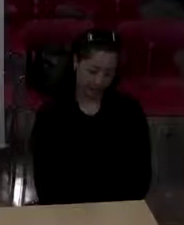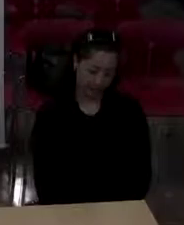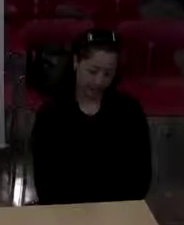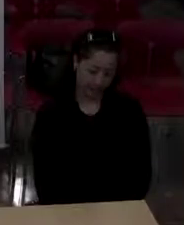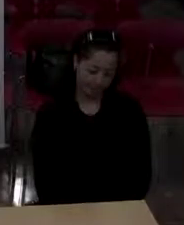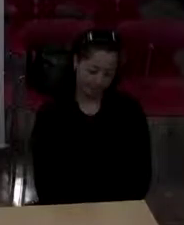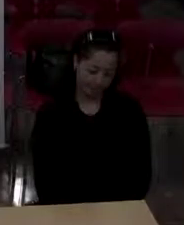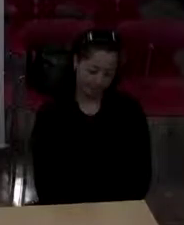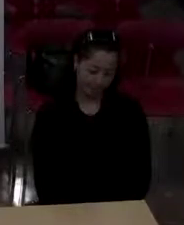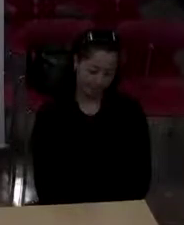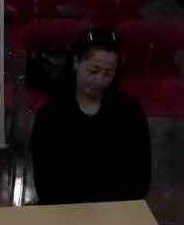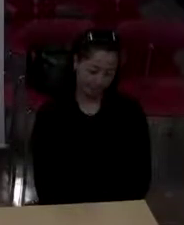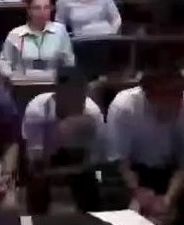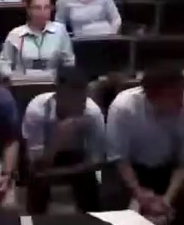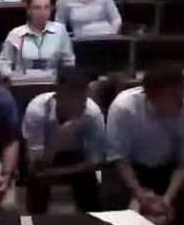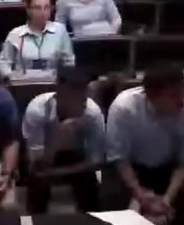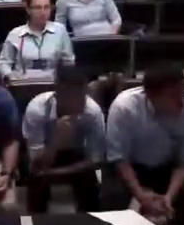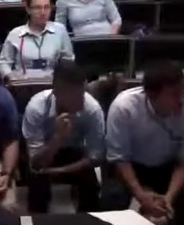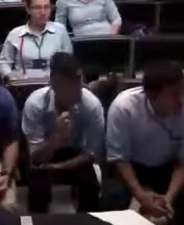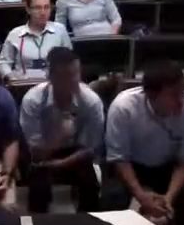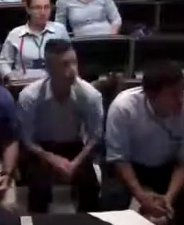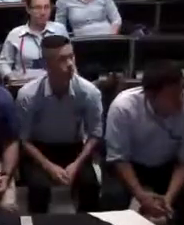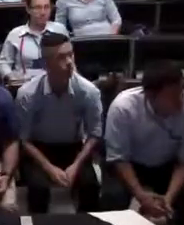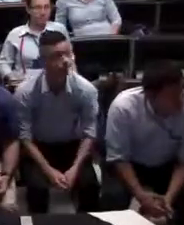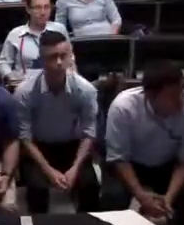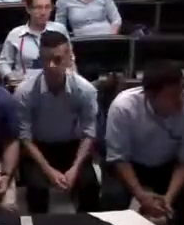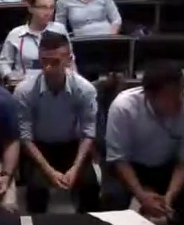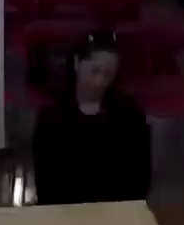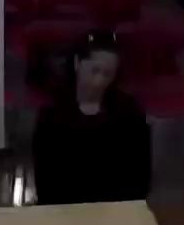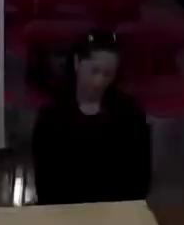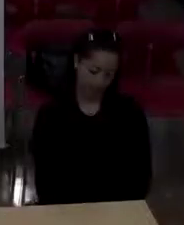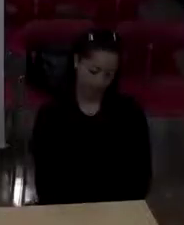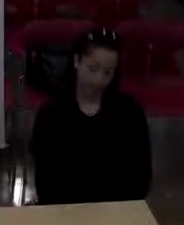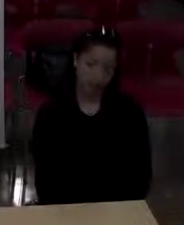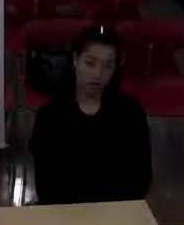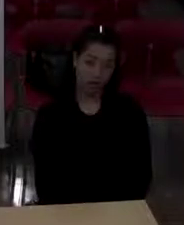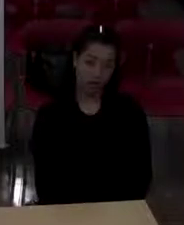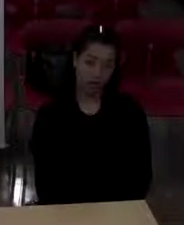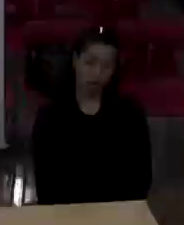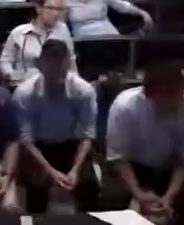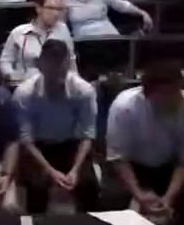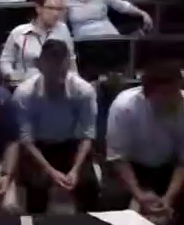Sí. .jimdo con JIM. ¿Punto qué?